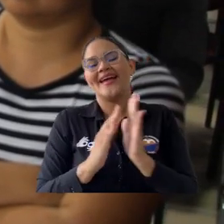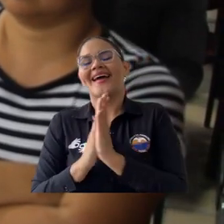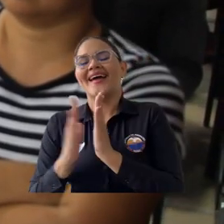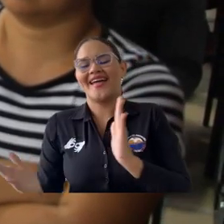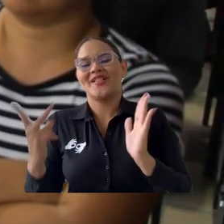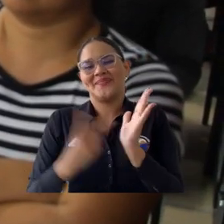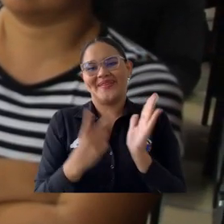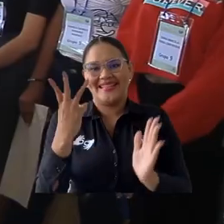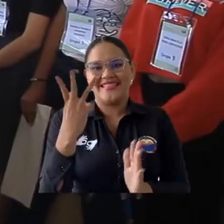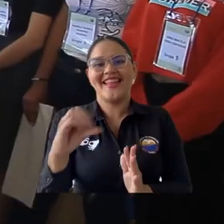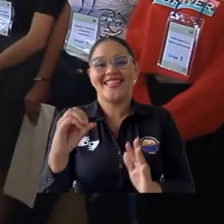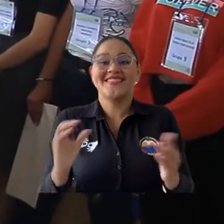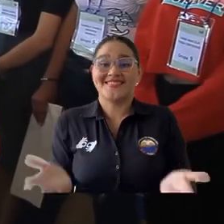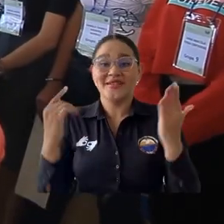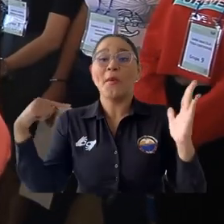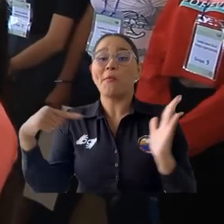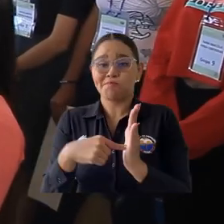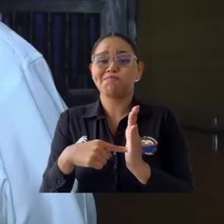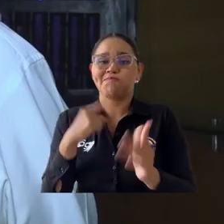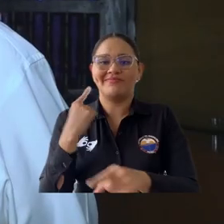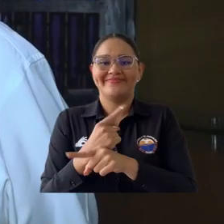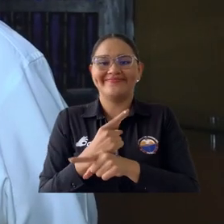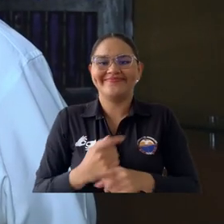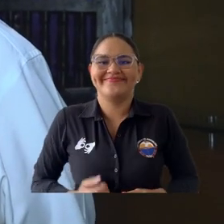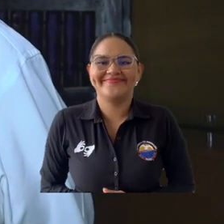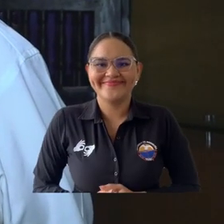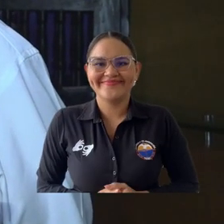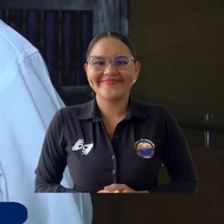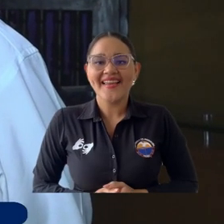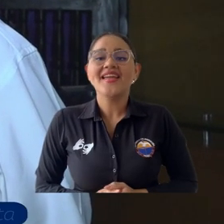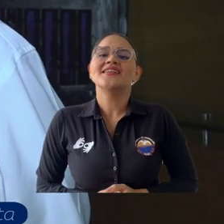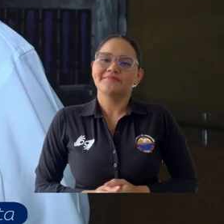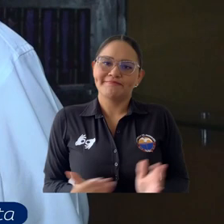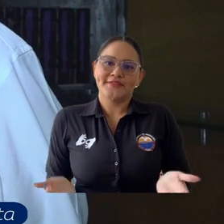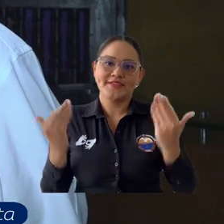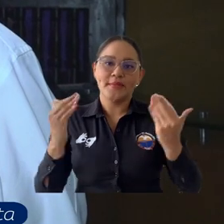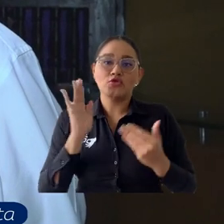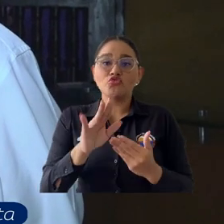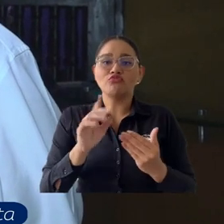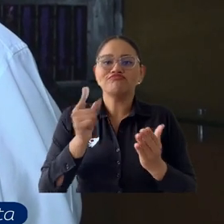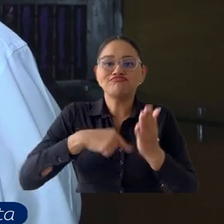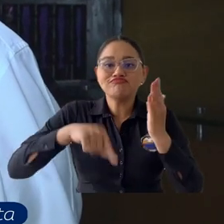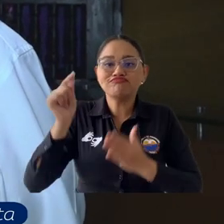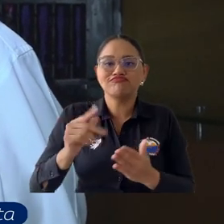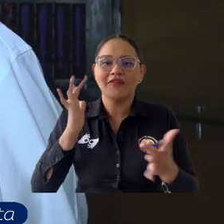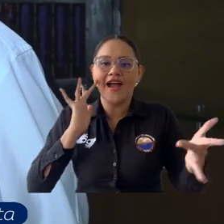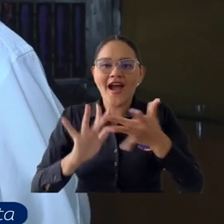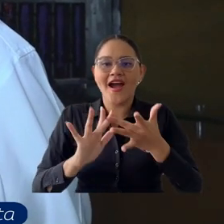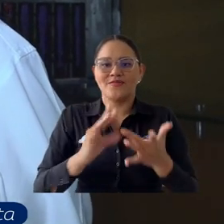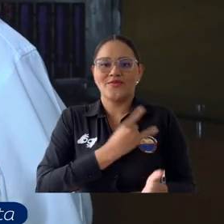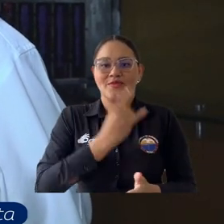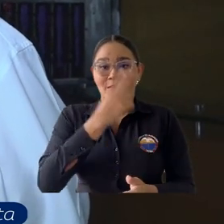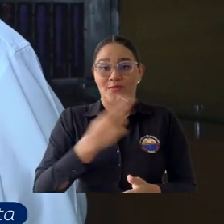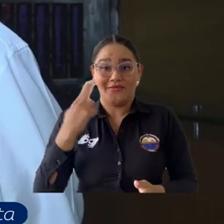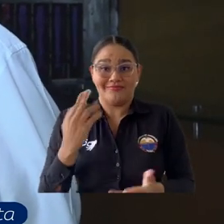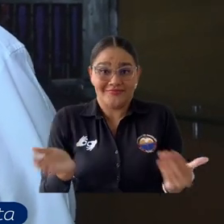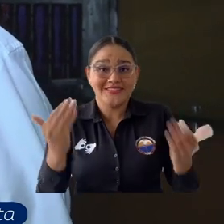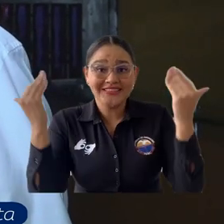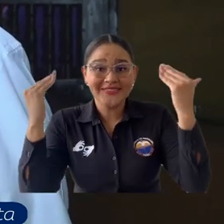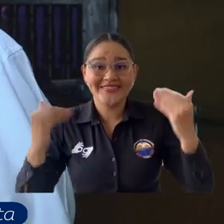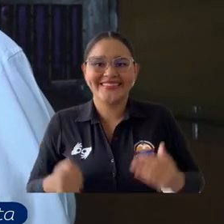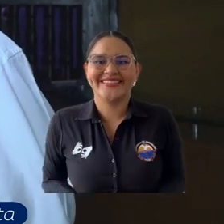Desarrollo Universitario 2020-2030. Se convierte en un referente porque es una acreditación muy sustantiva, es